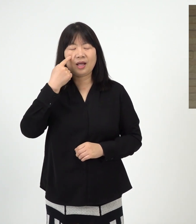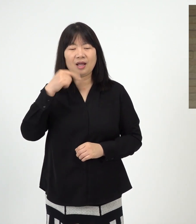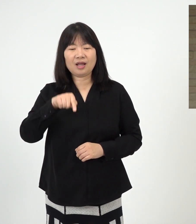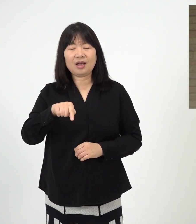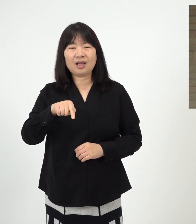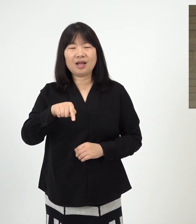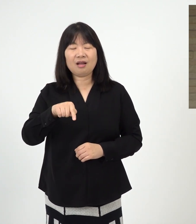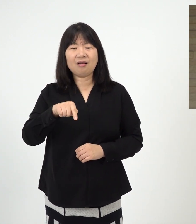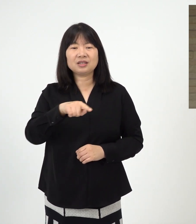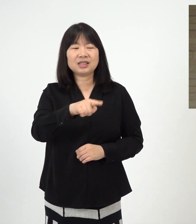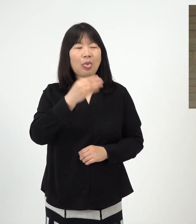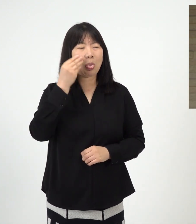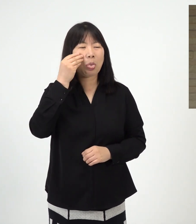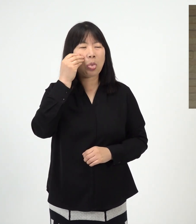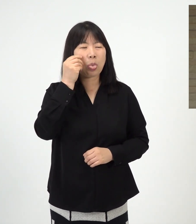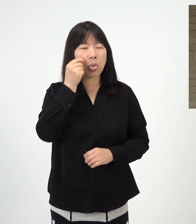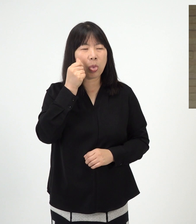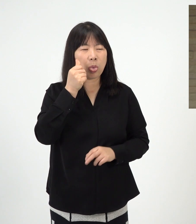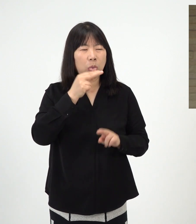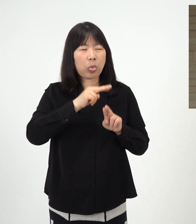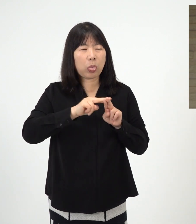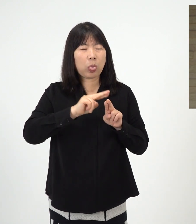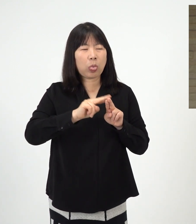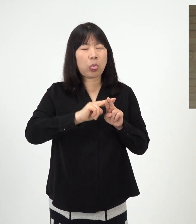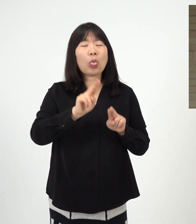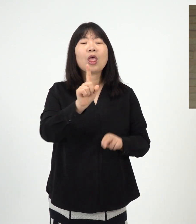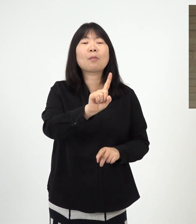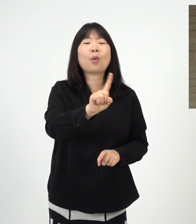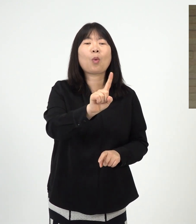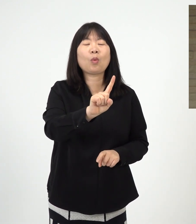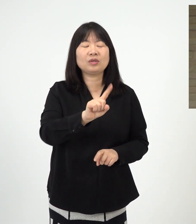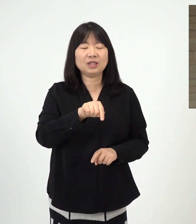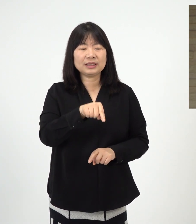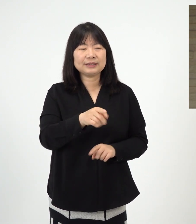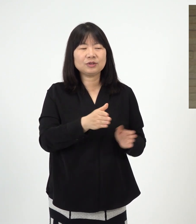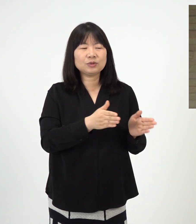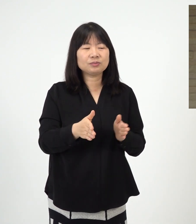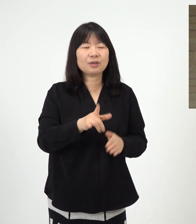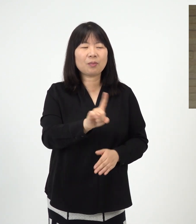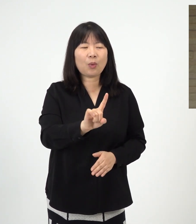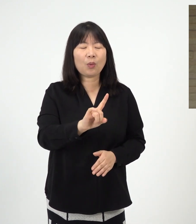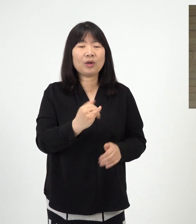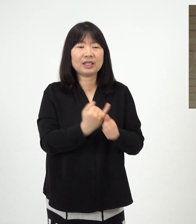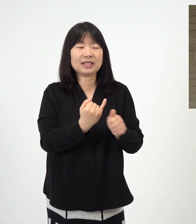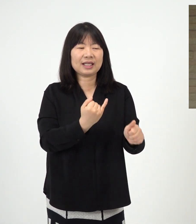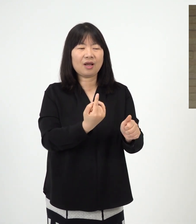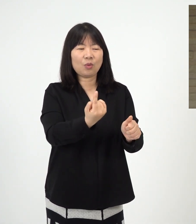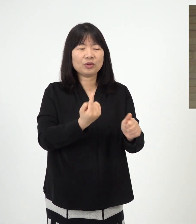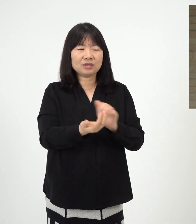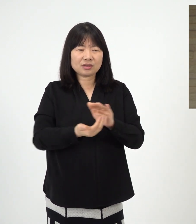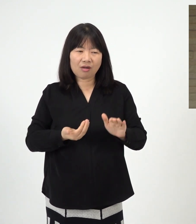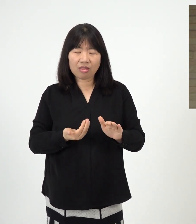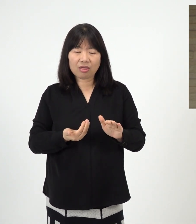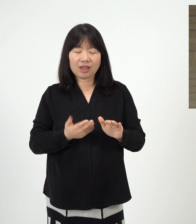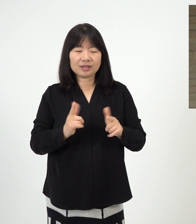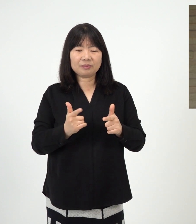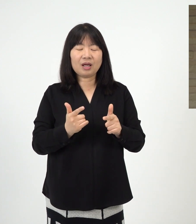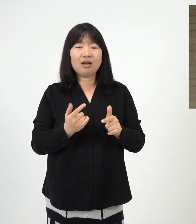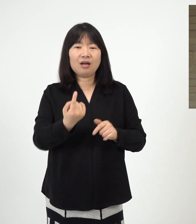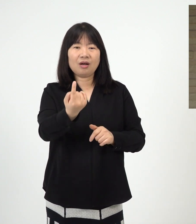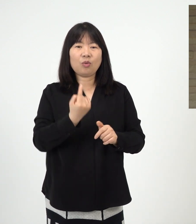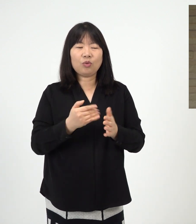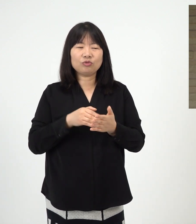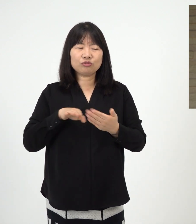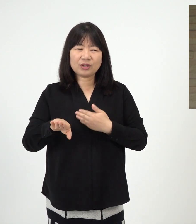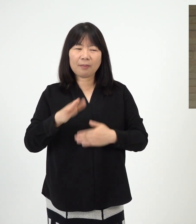그 기름은, 다시 말해서 그 준비는 신랑이 오기 전에 하는 일입니까? 온